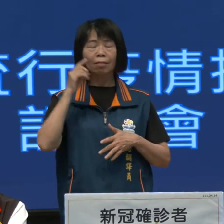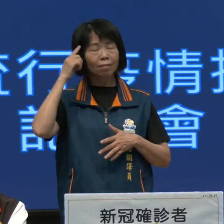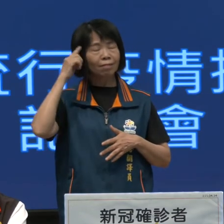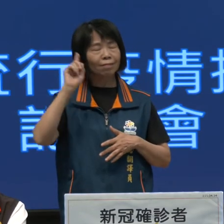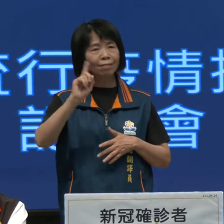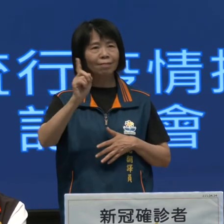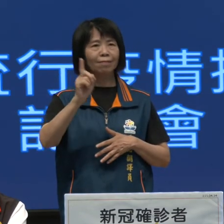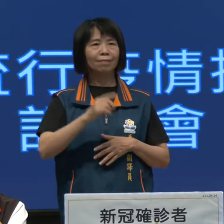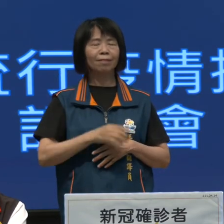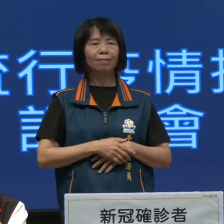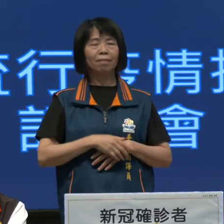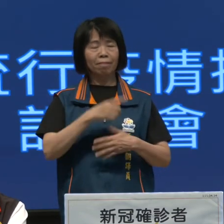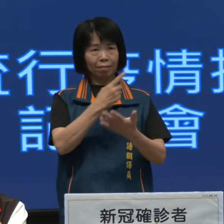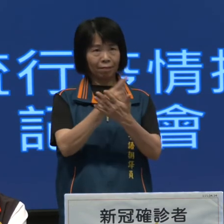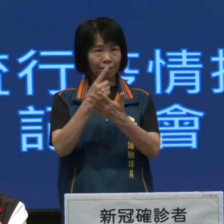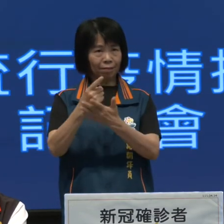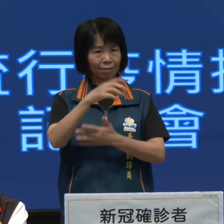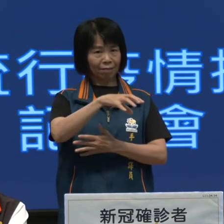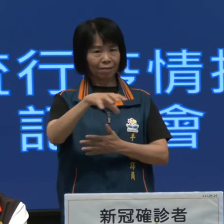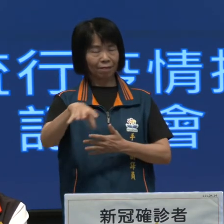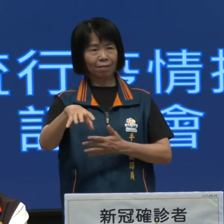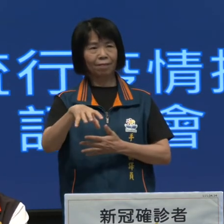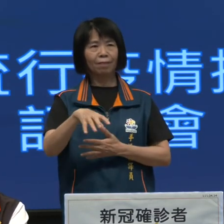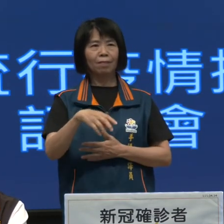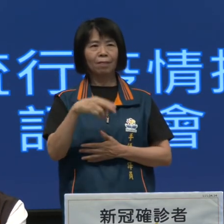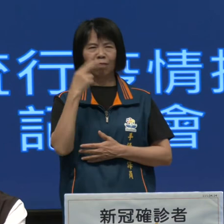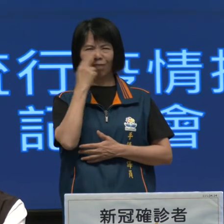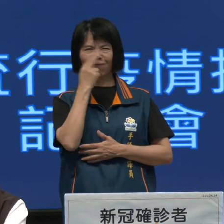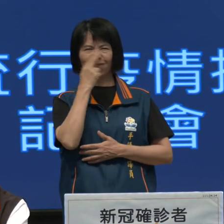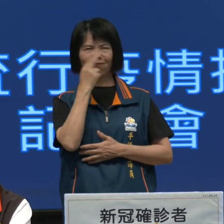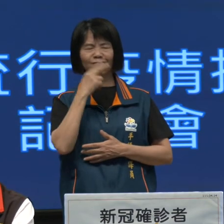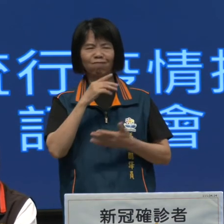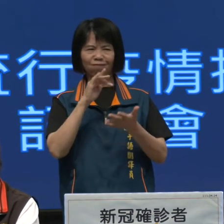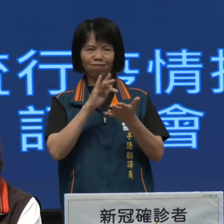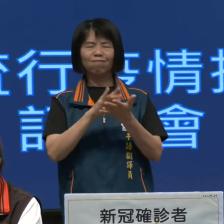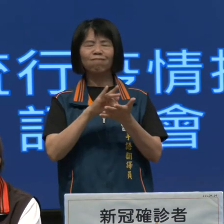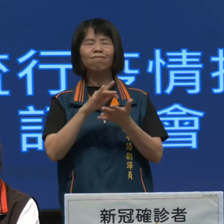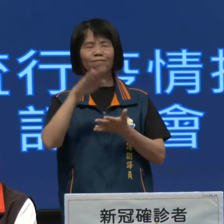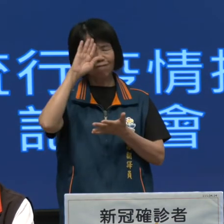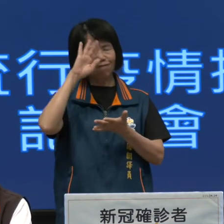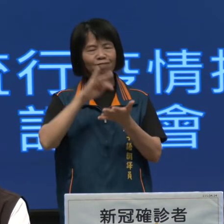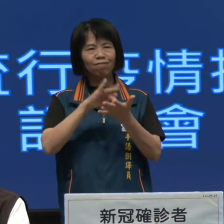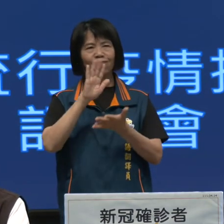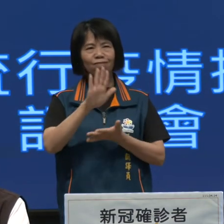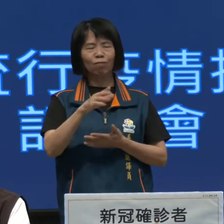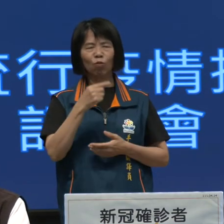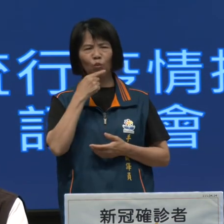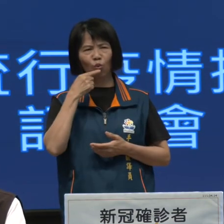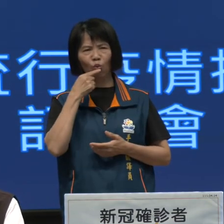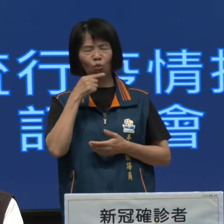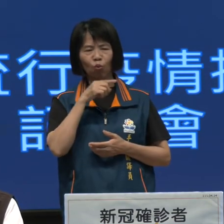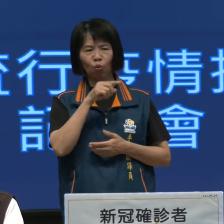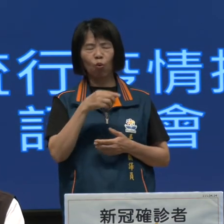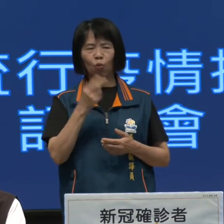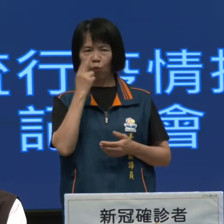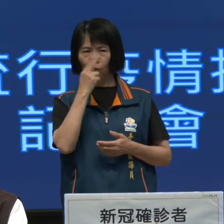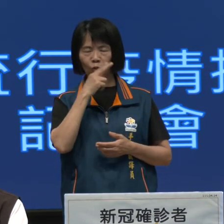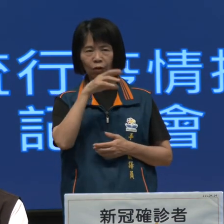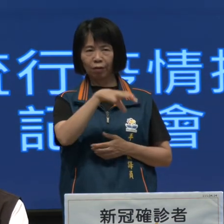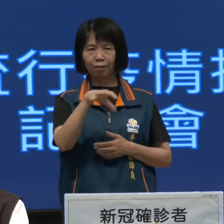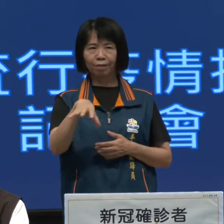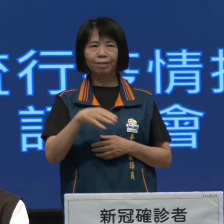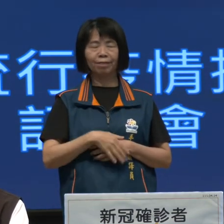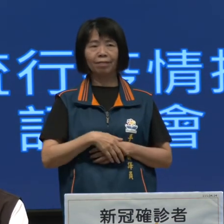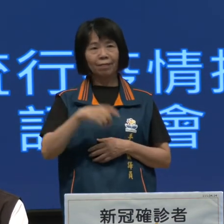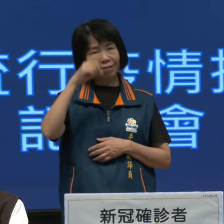义，就是每个地方都是污染区，每个地方都是红点，所以请我们